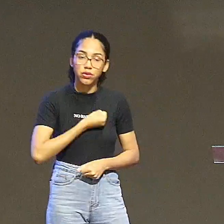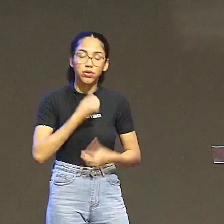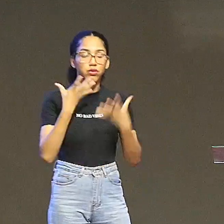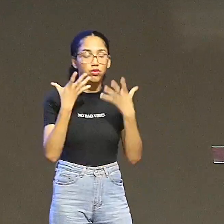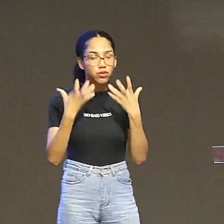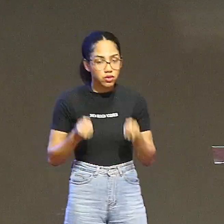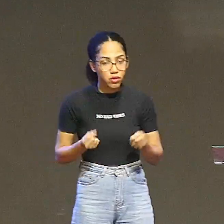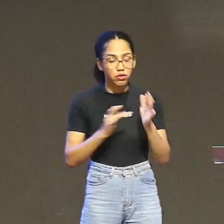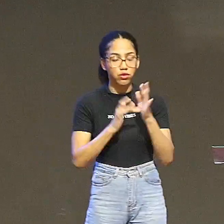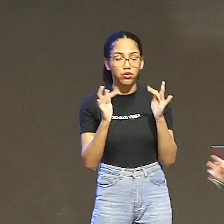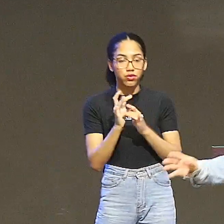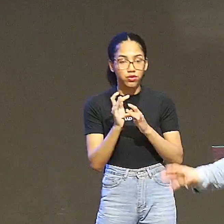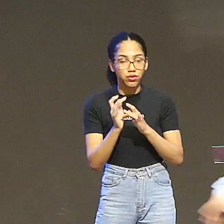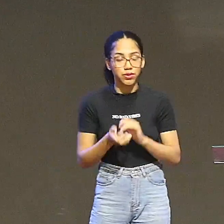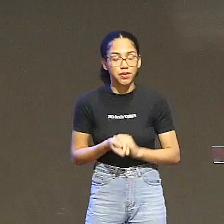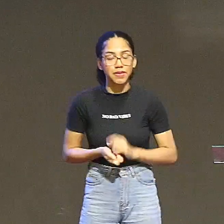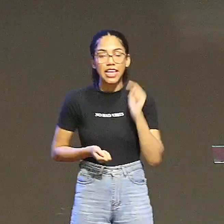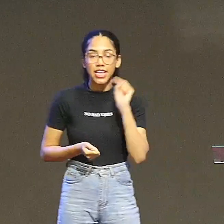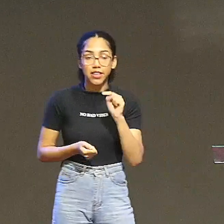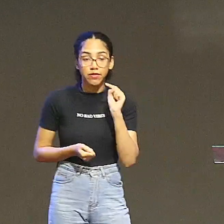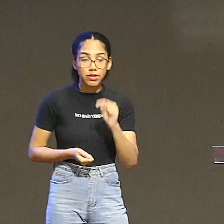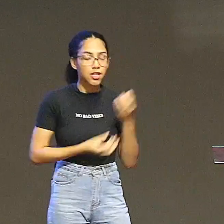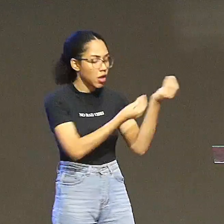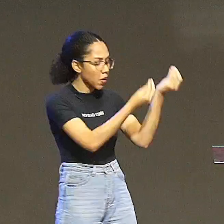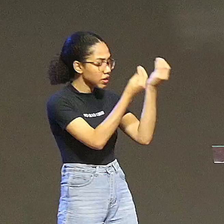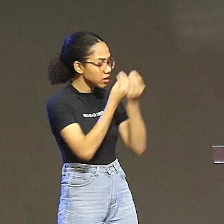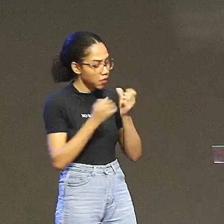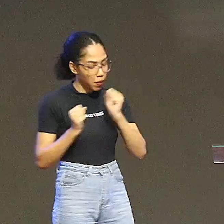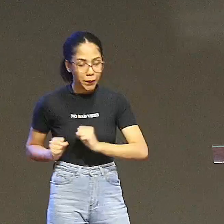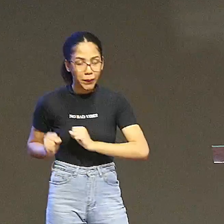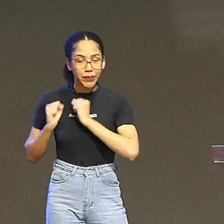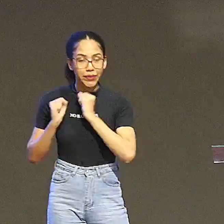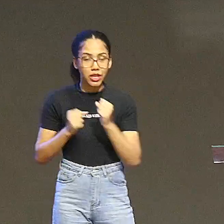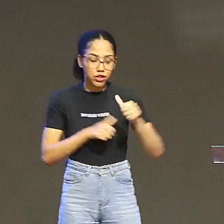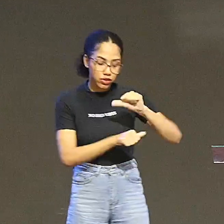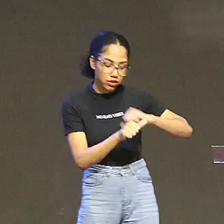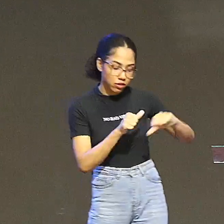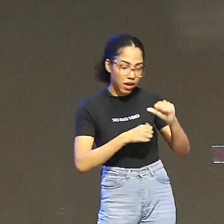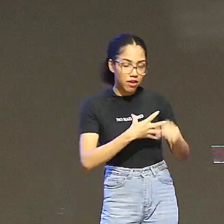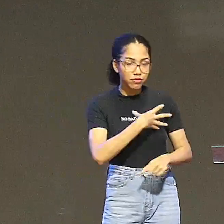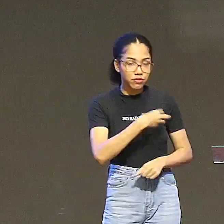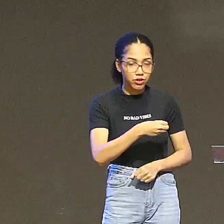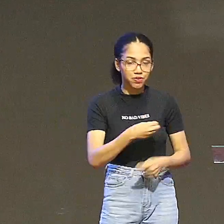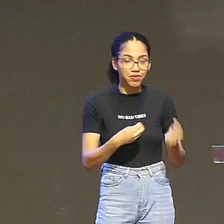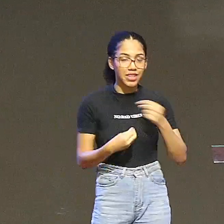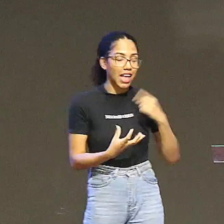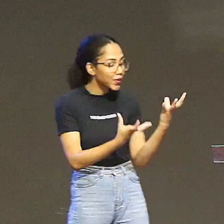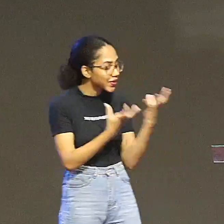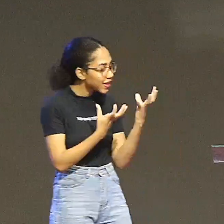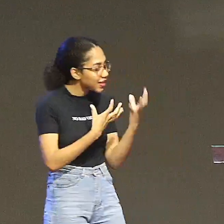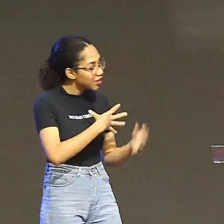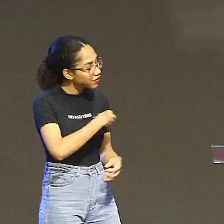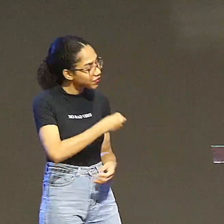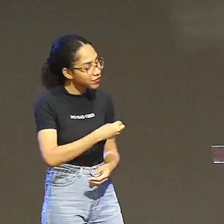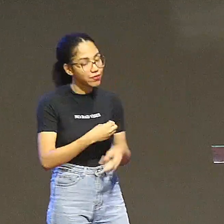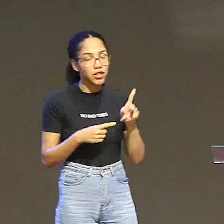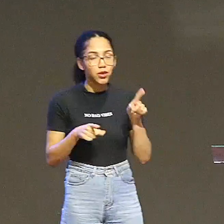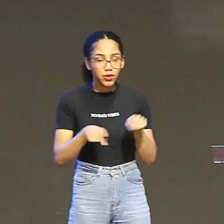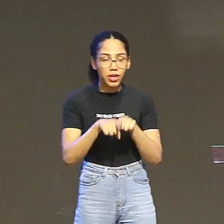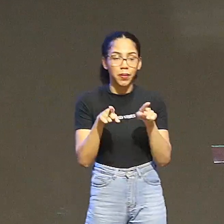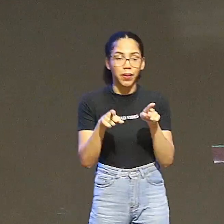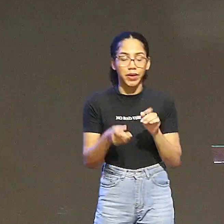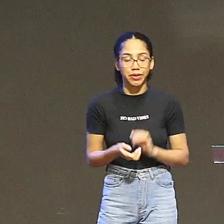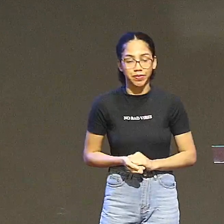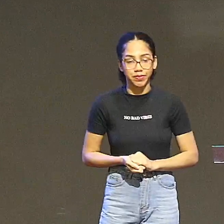tornar filho e tá olhando para tudo isso que eu tô falando assim com olho Comprido sabe Ah eu queria ser filho também